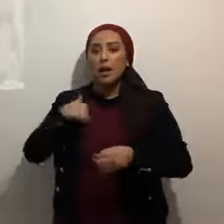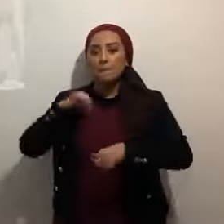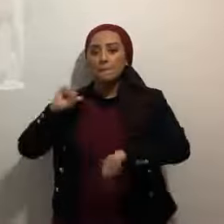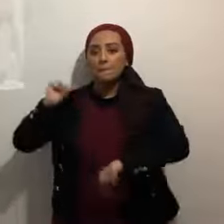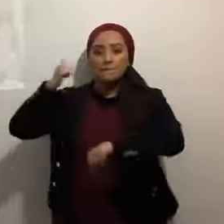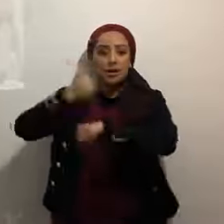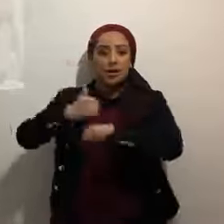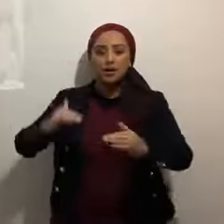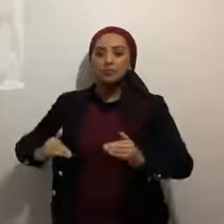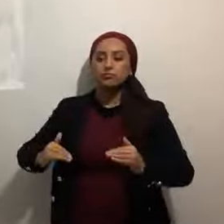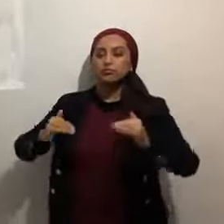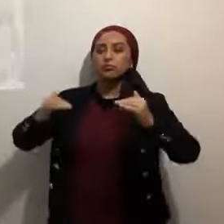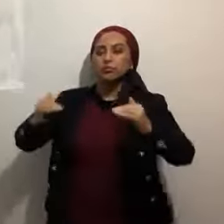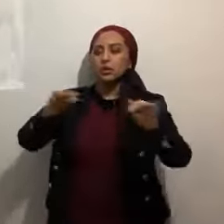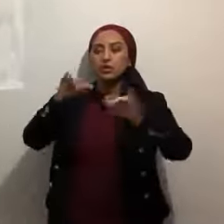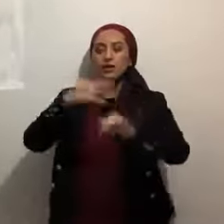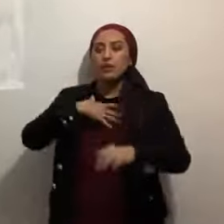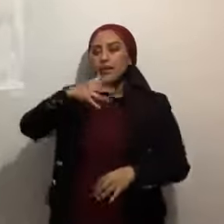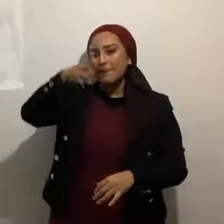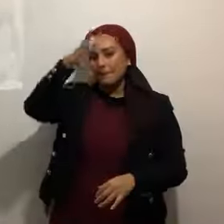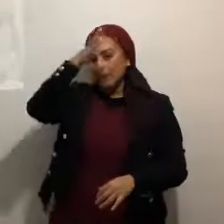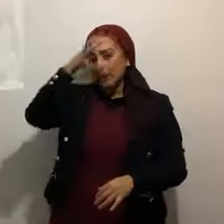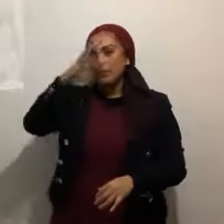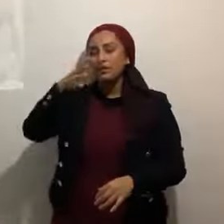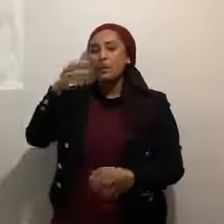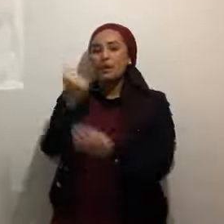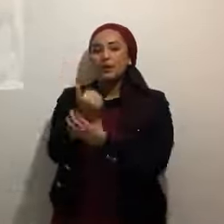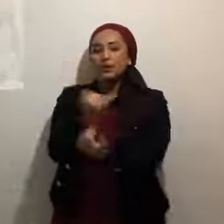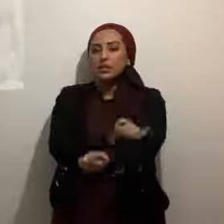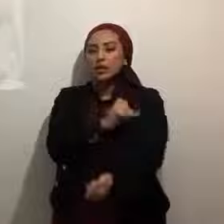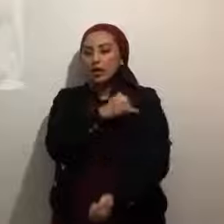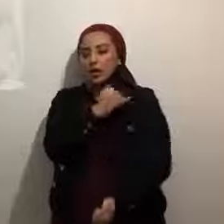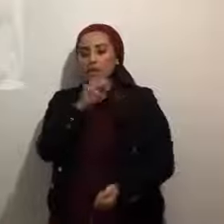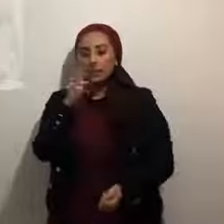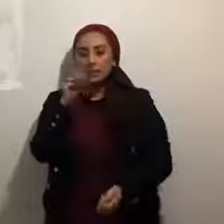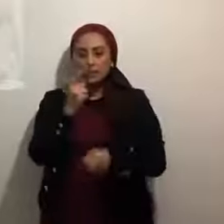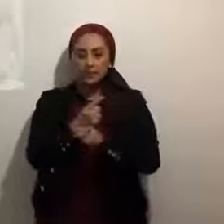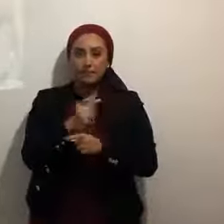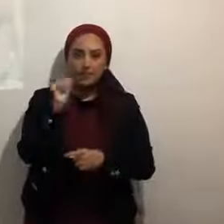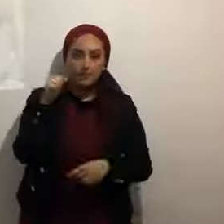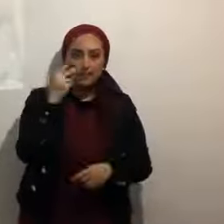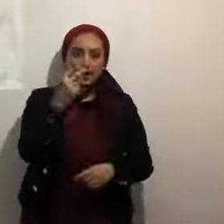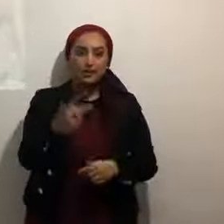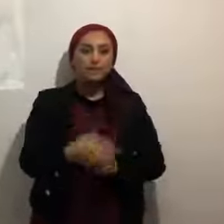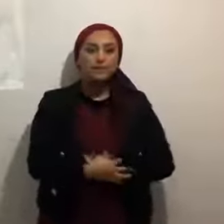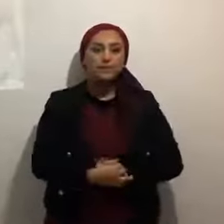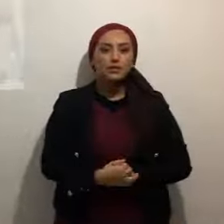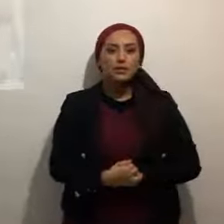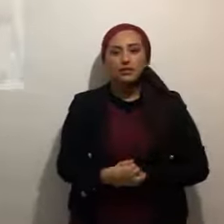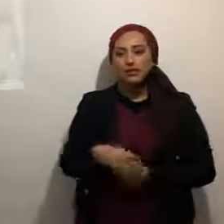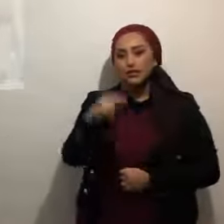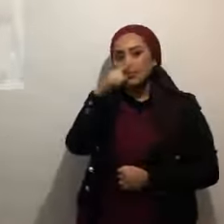altar como mis padres, Abraham, Isaac, Jacob. ¿Se dan cuenta? Porque eso es lo que hizo